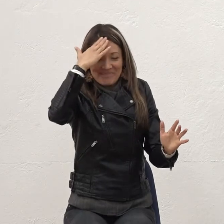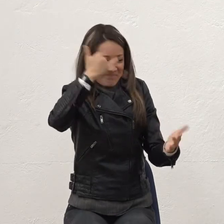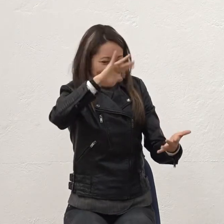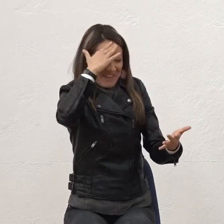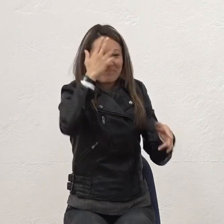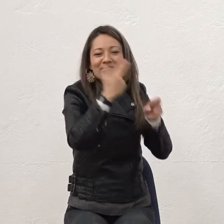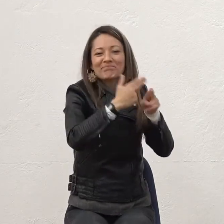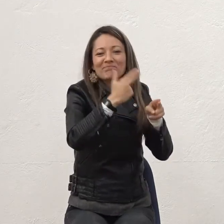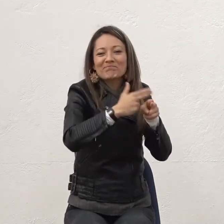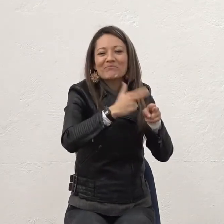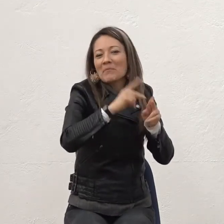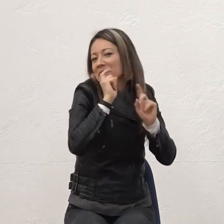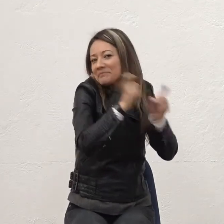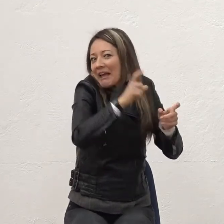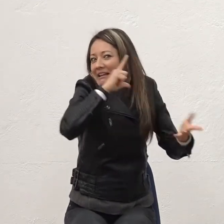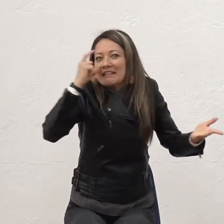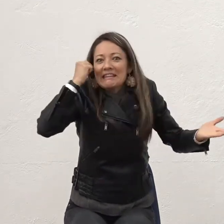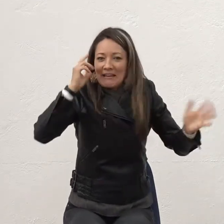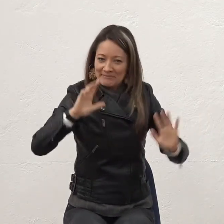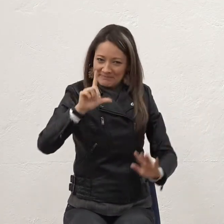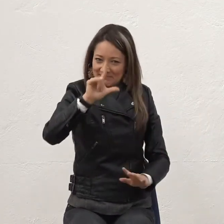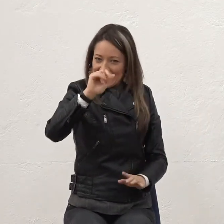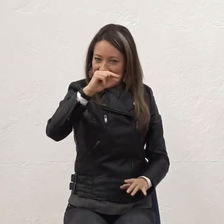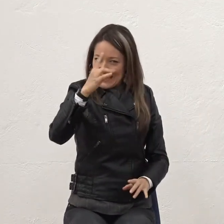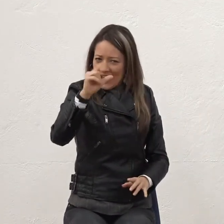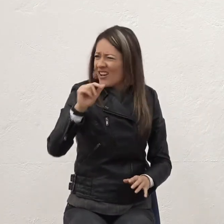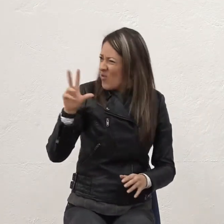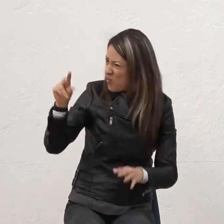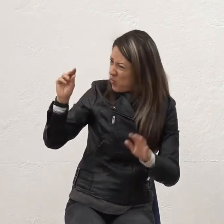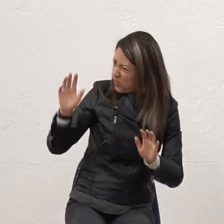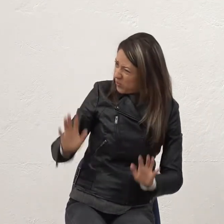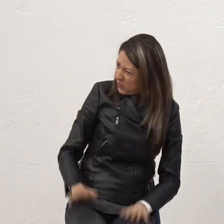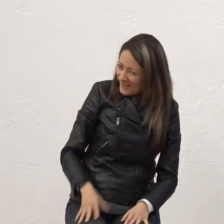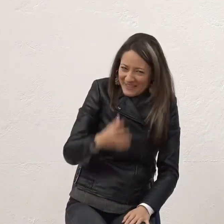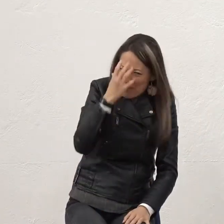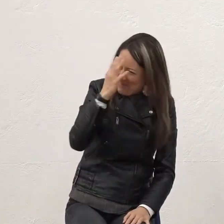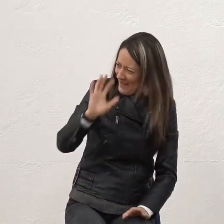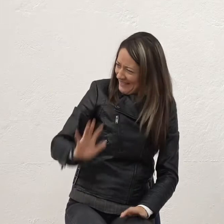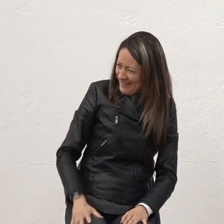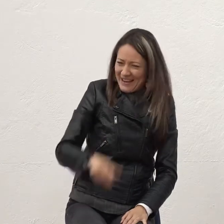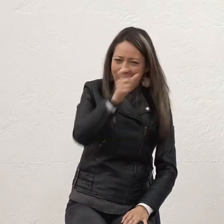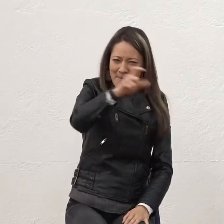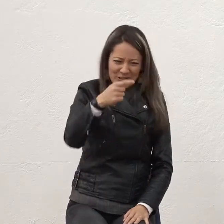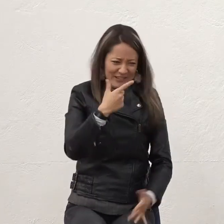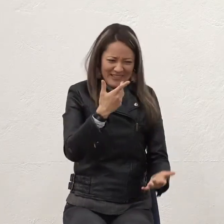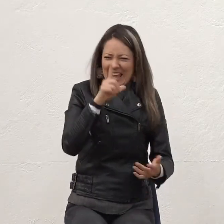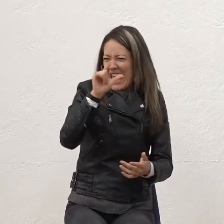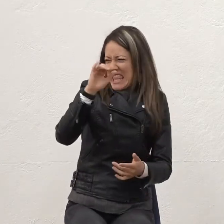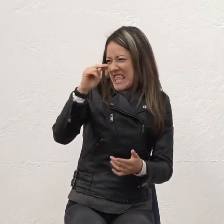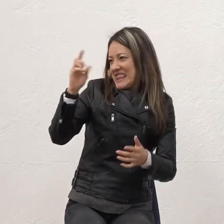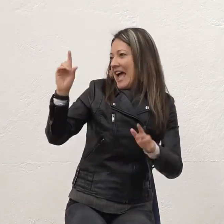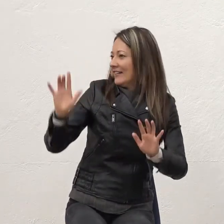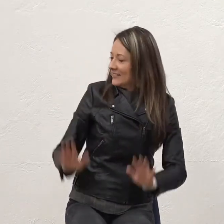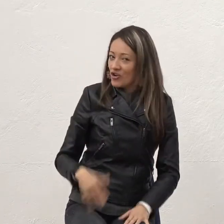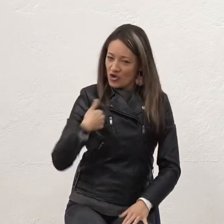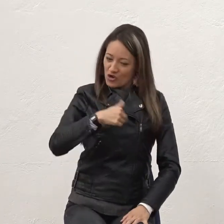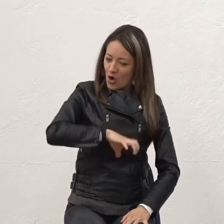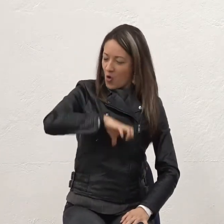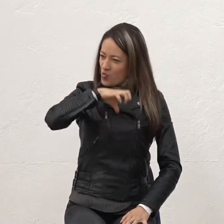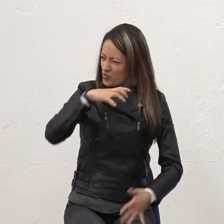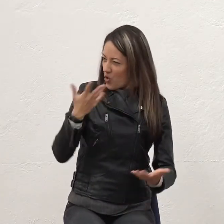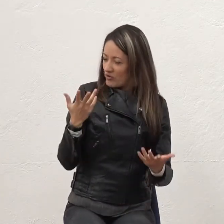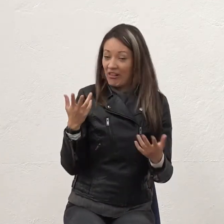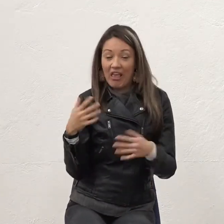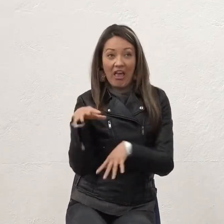qué nombre le vamos a colocar, Linda. Le dije, no, ¿cómo se te ocurre? Qué vergüenza que dirá la gente de nosotros, que somos orgullosos, que